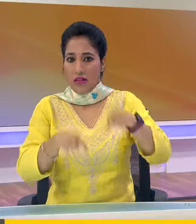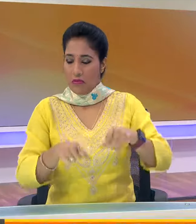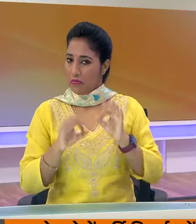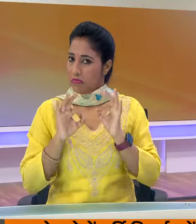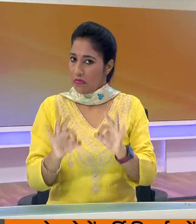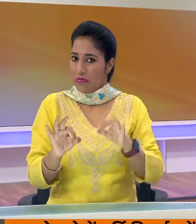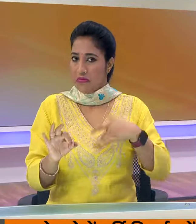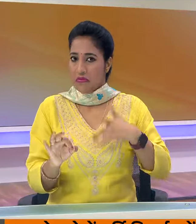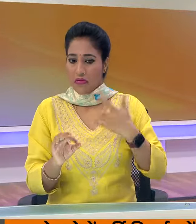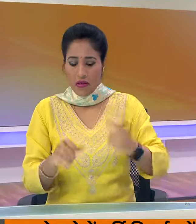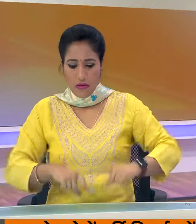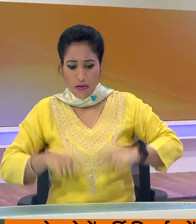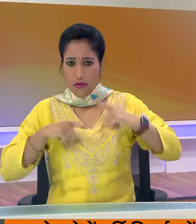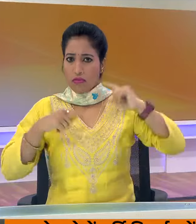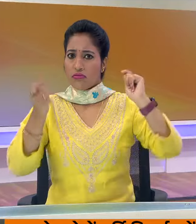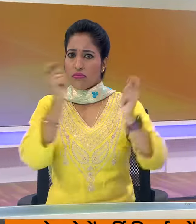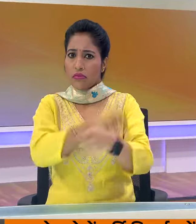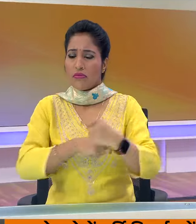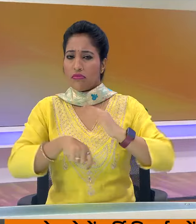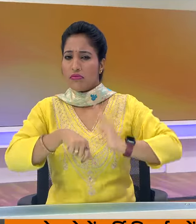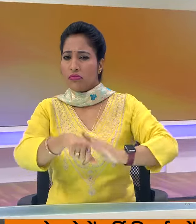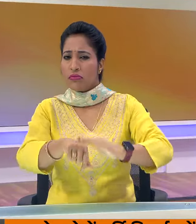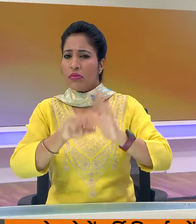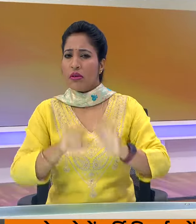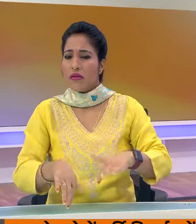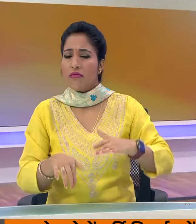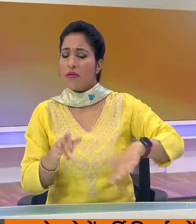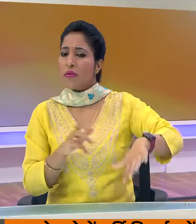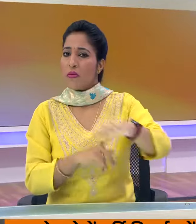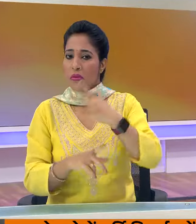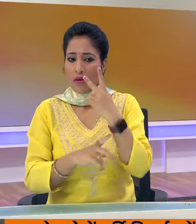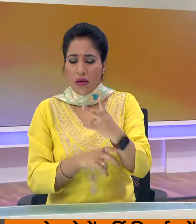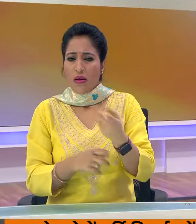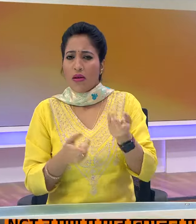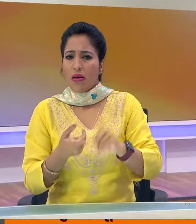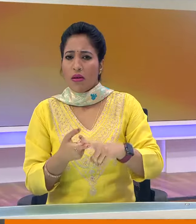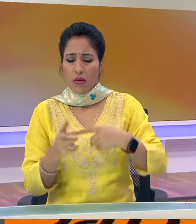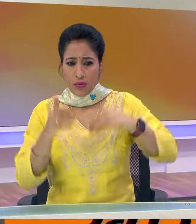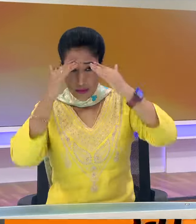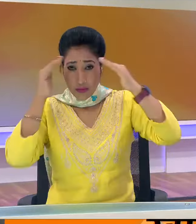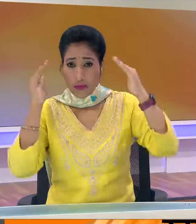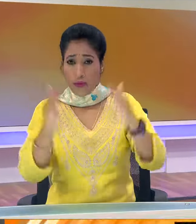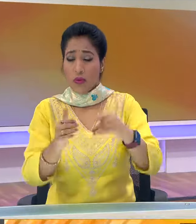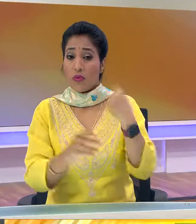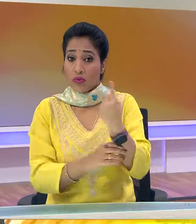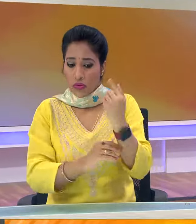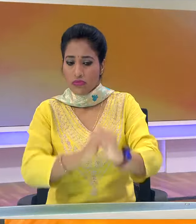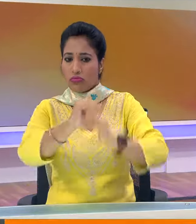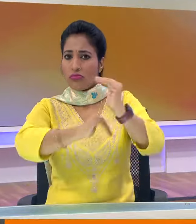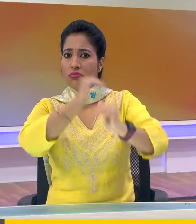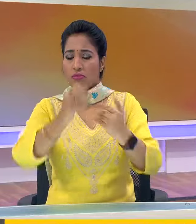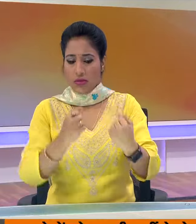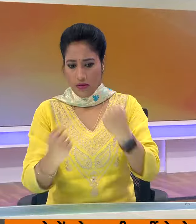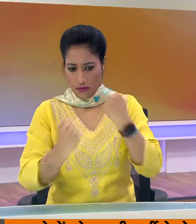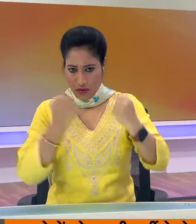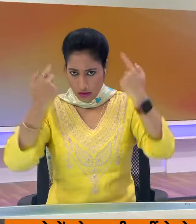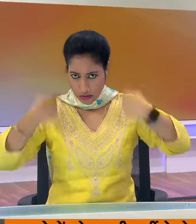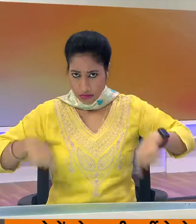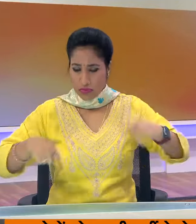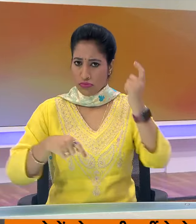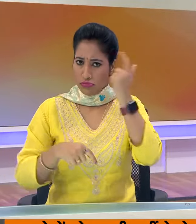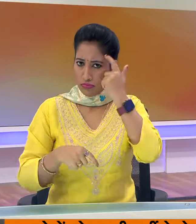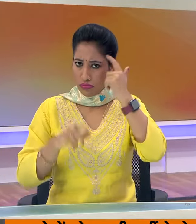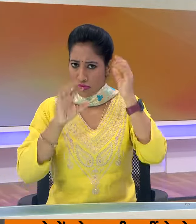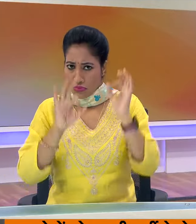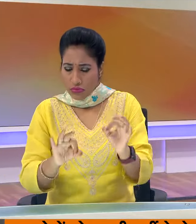कैंप हैज़ बीन अ लाइफ चेंजिंग एक्सपीरियंस बिकॉज इट फोकसेस ऑन द ओवरऑल डेवलपमेंट लाइक फिजिकल, मेंटल,